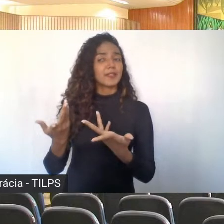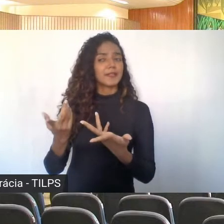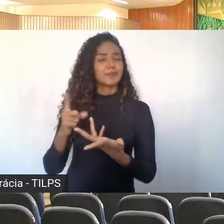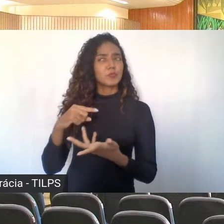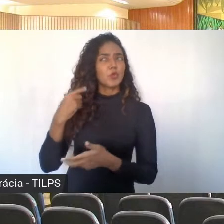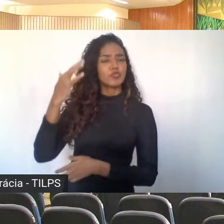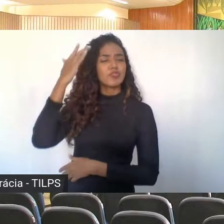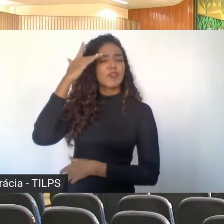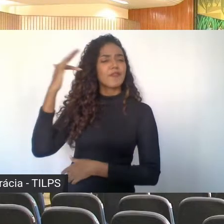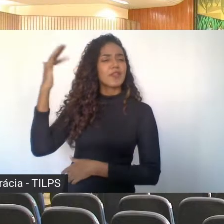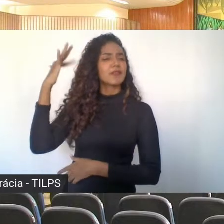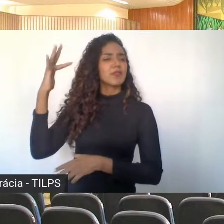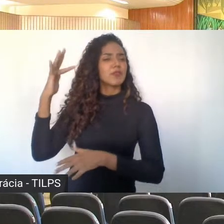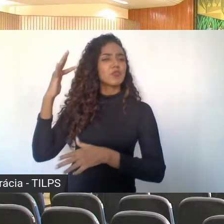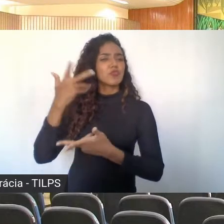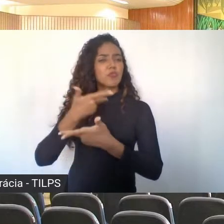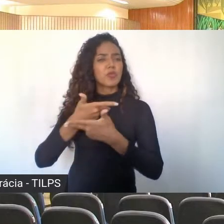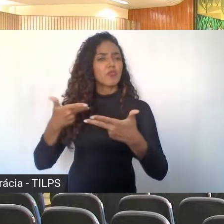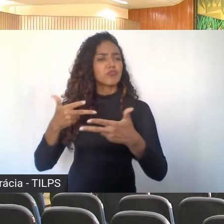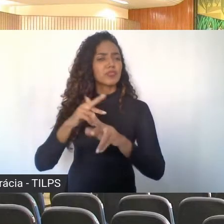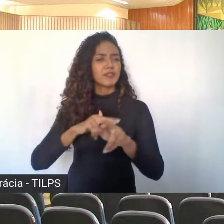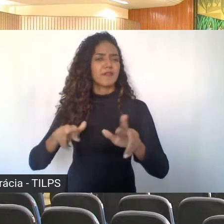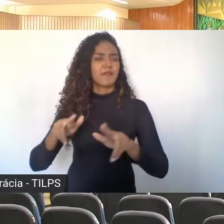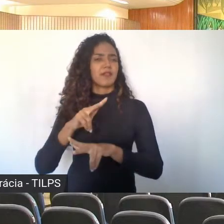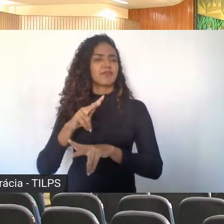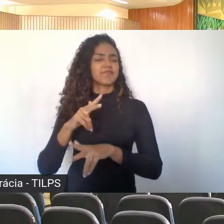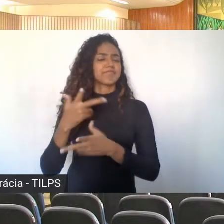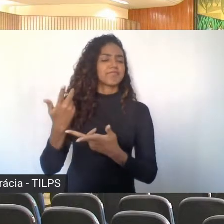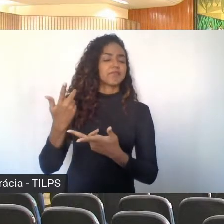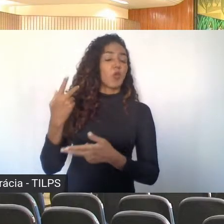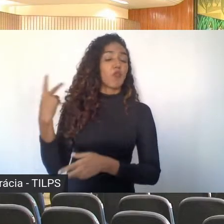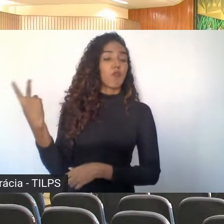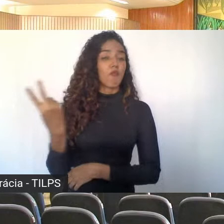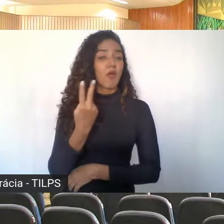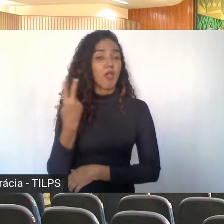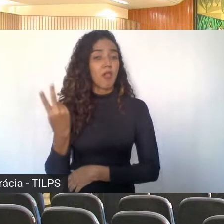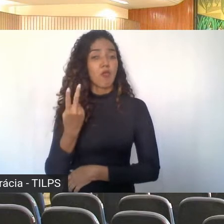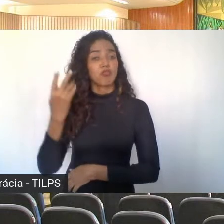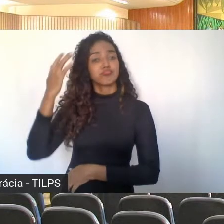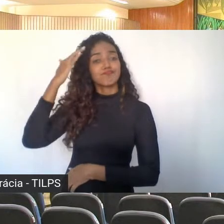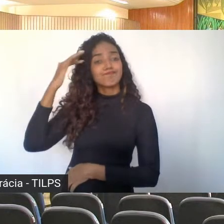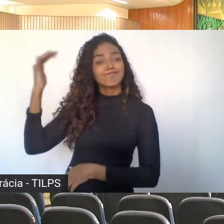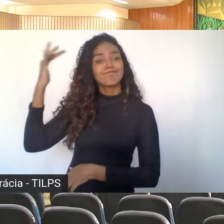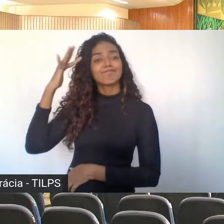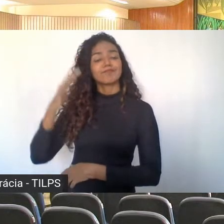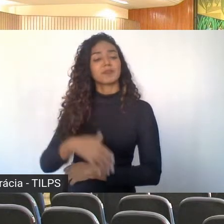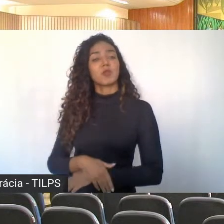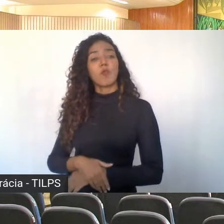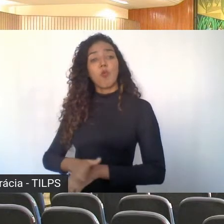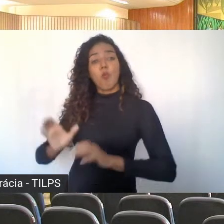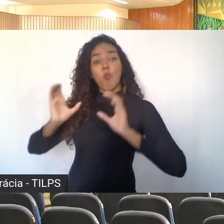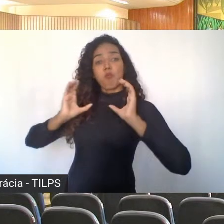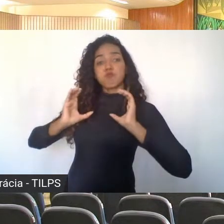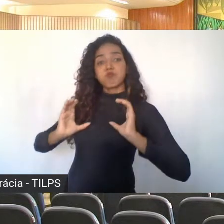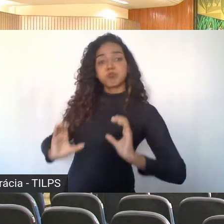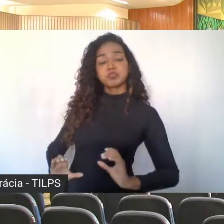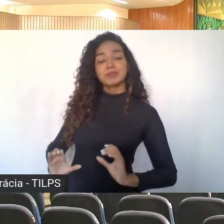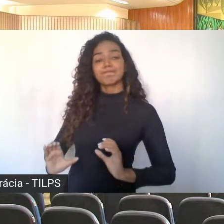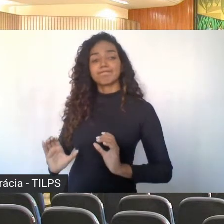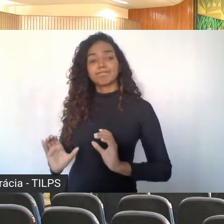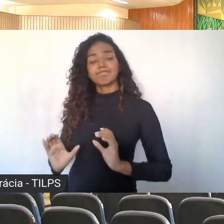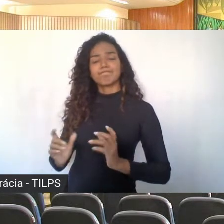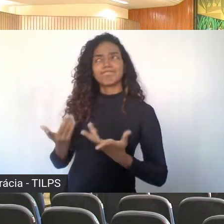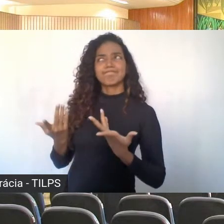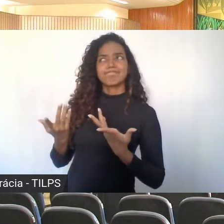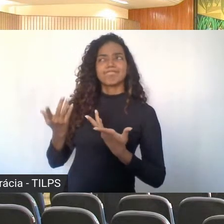questões, repensarmos muitos valores, repensarmos muitas atitudes,